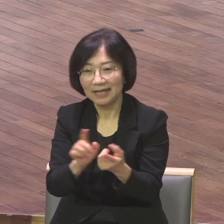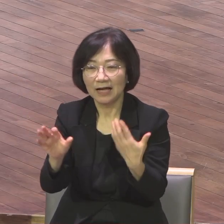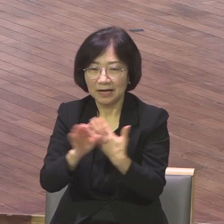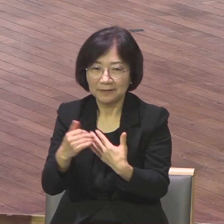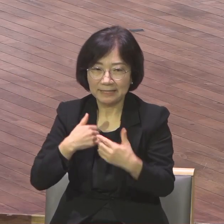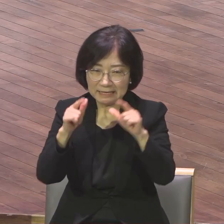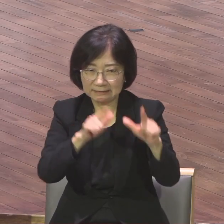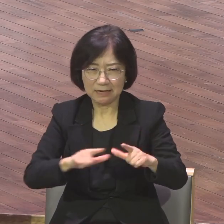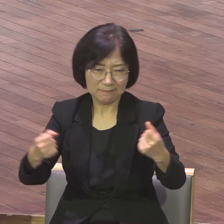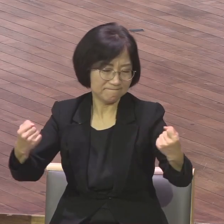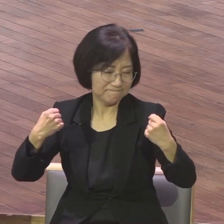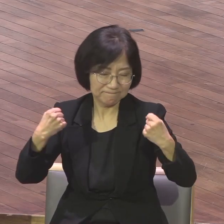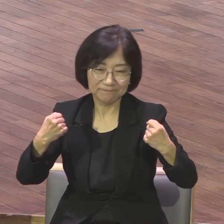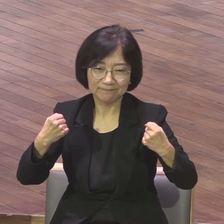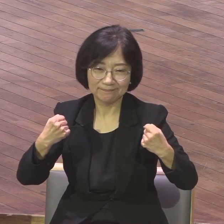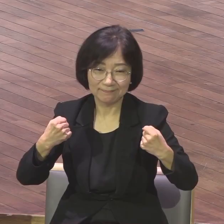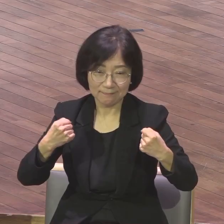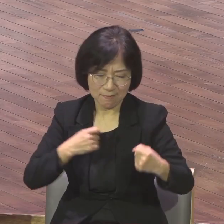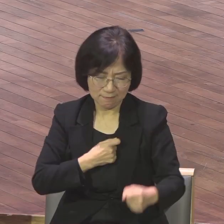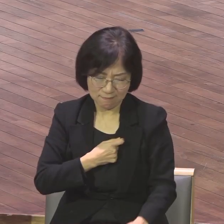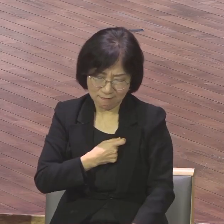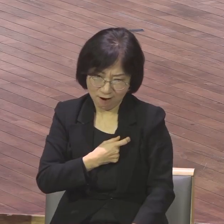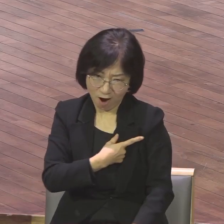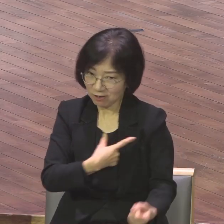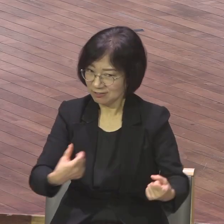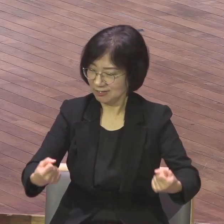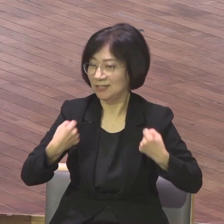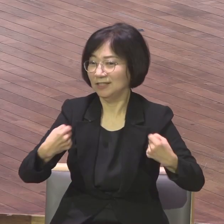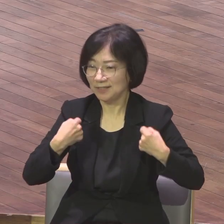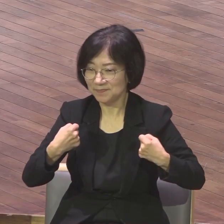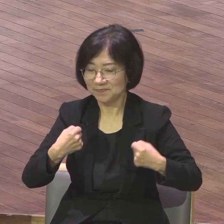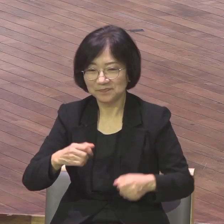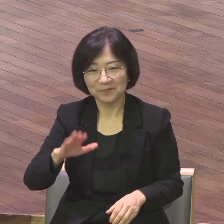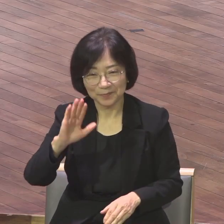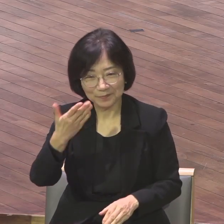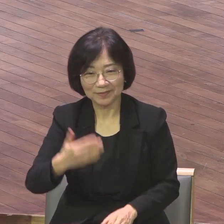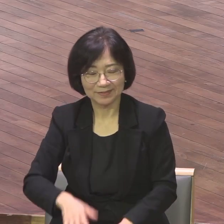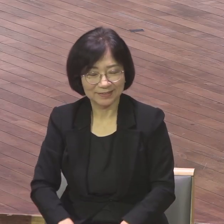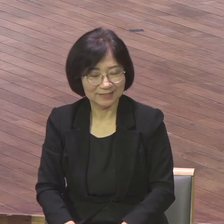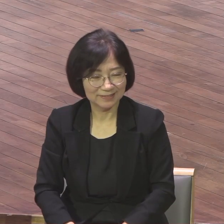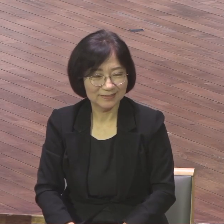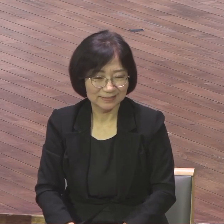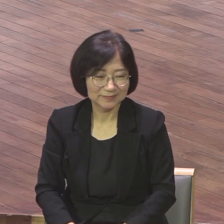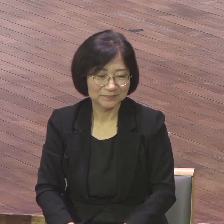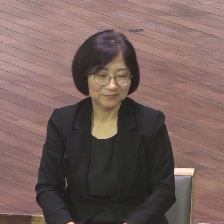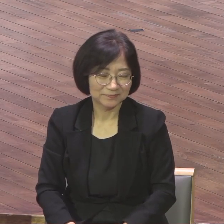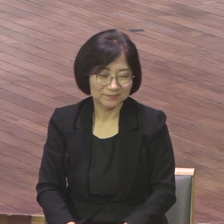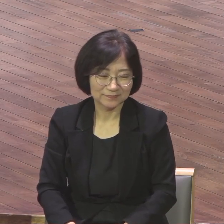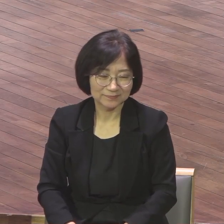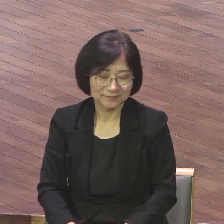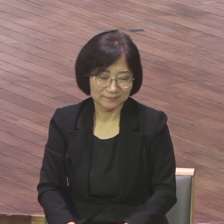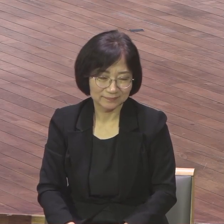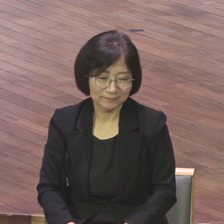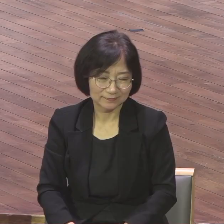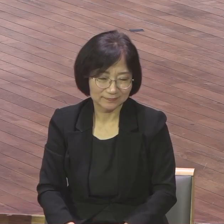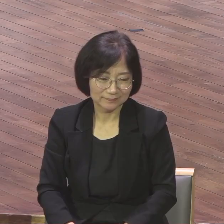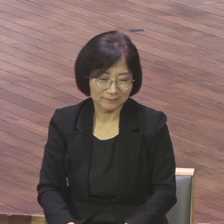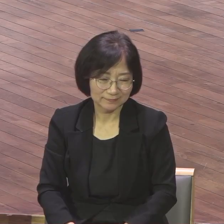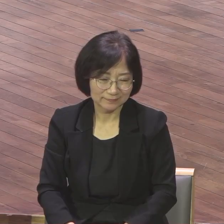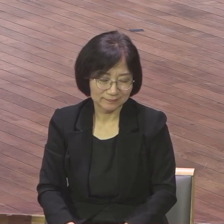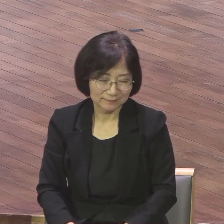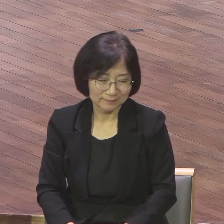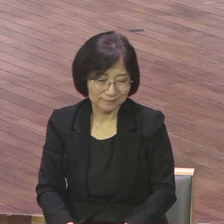활력이 생깁니다. 생명력이 있어요. 여러분 중심으로 새로운 판이 다 짜져버려요.